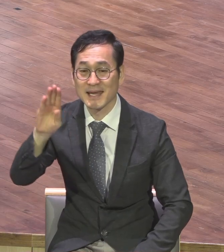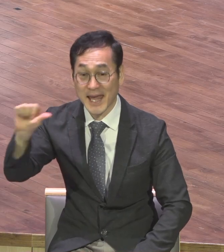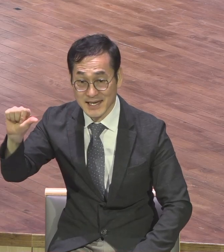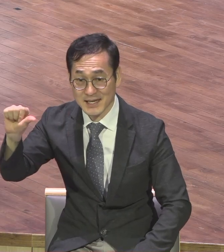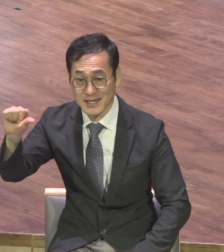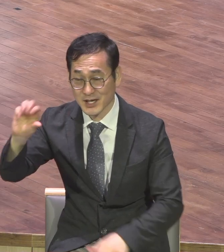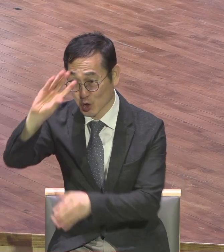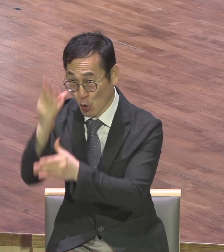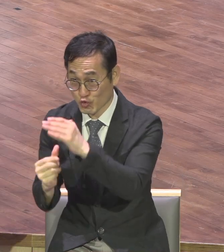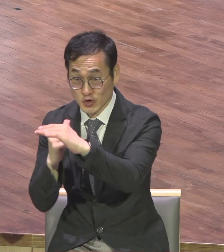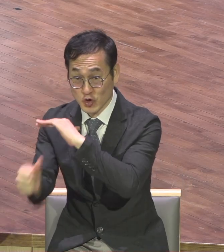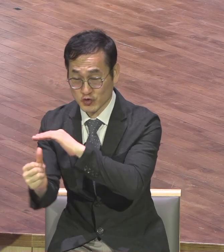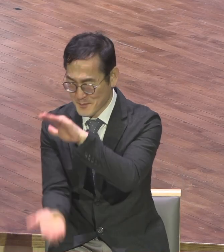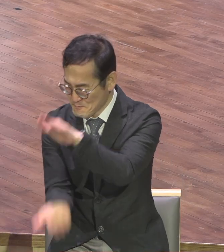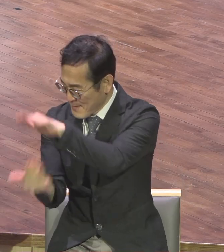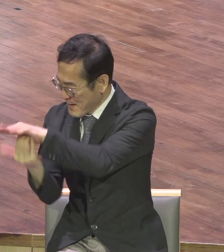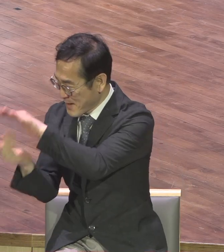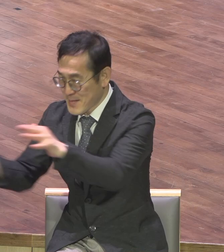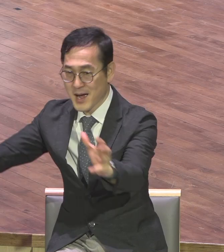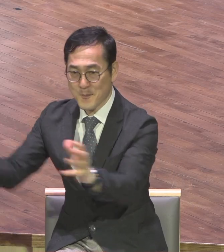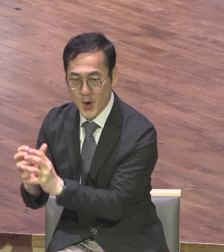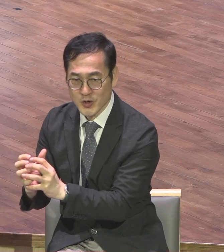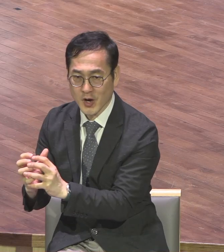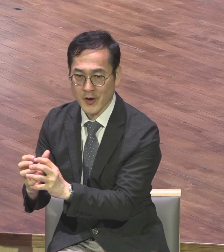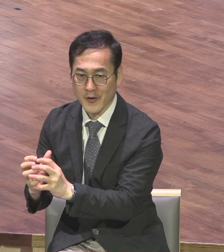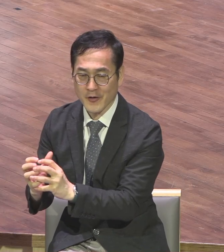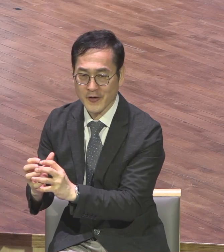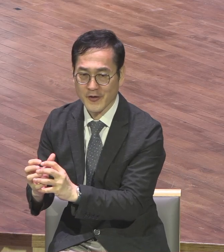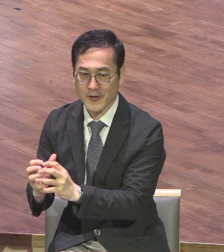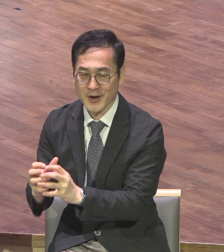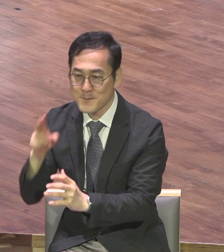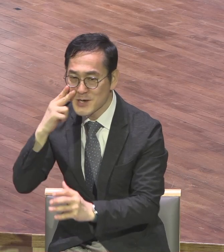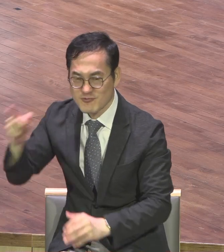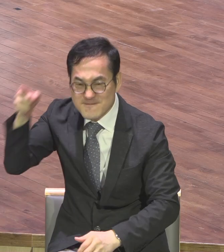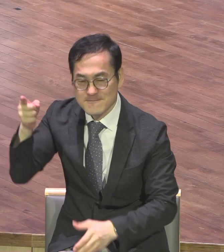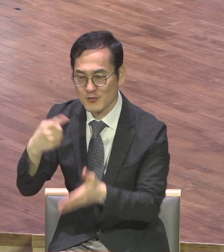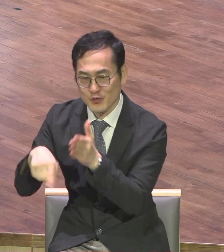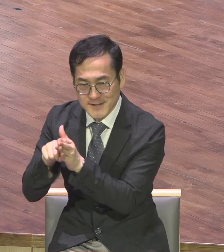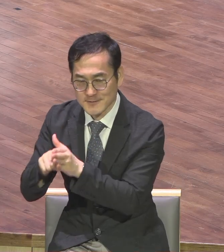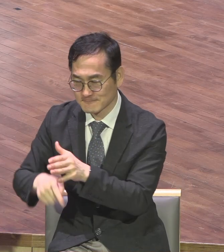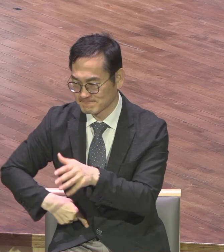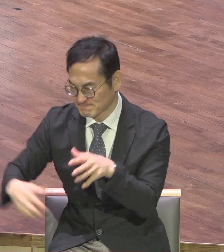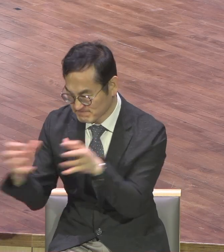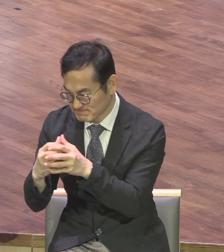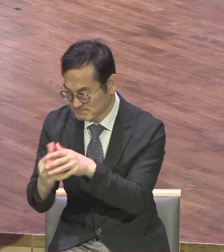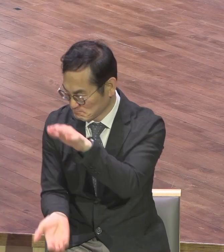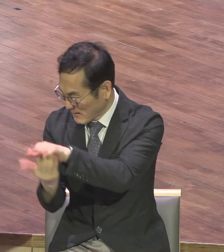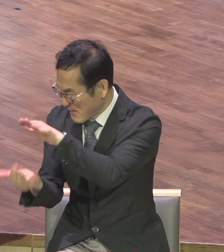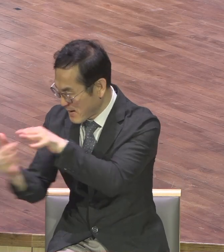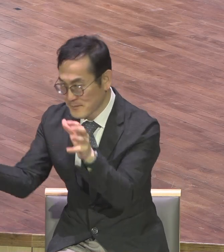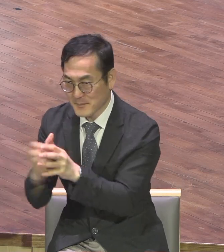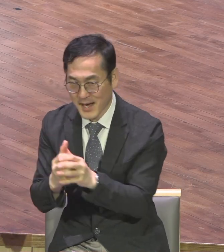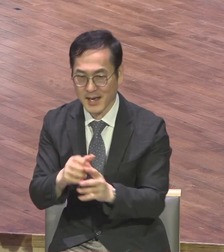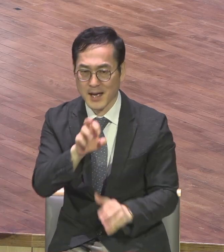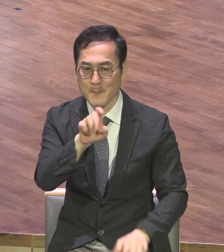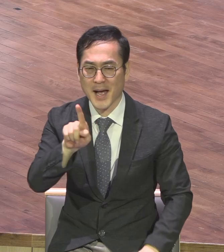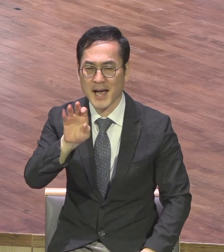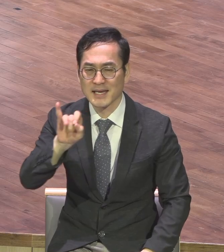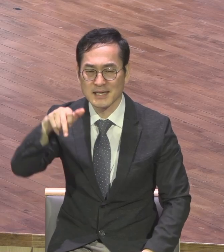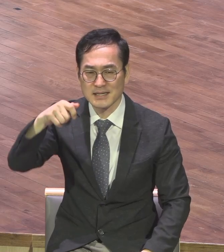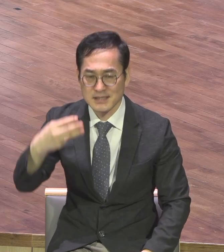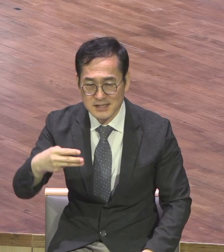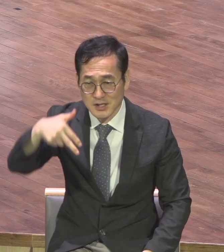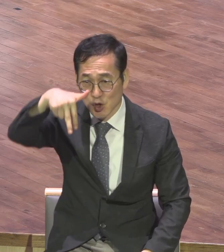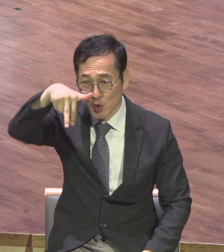최고 선수들이 나라의 명예를 그렇게 위해서 한 팀이 다 뭉쳤습니다. 마이클 조던,